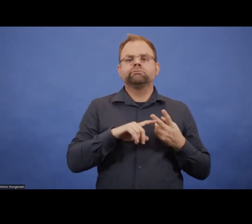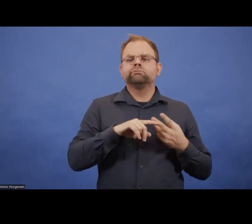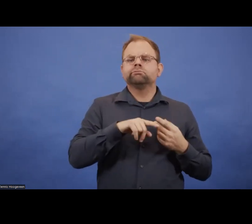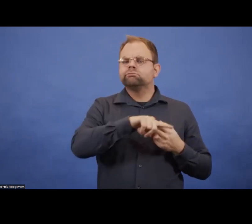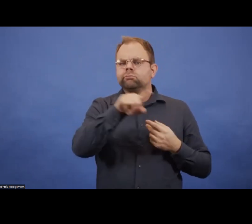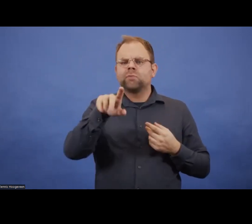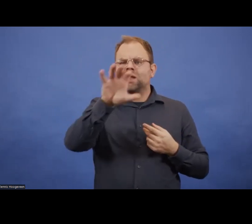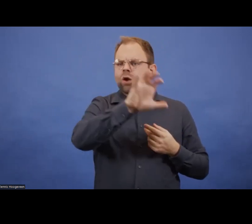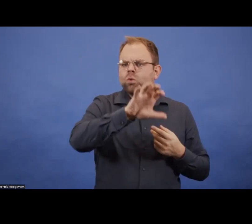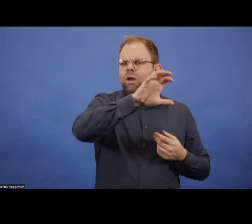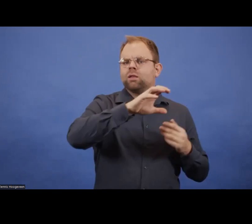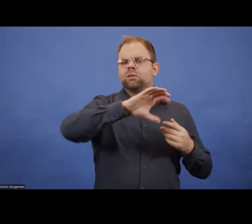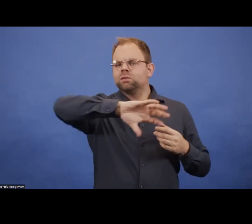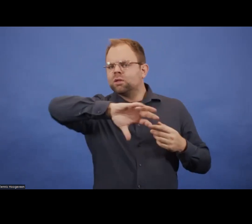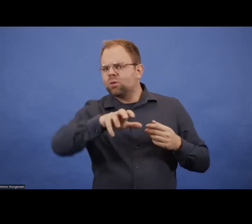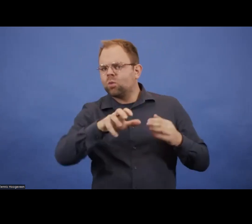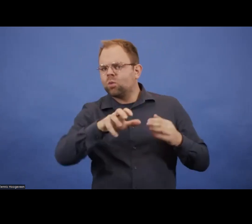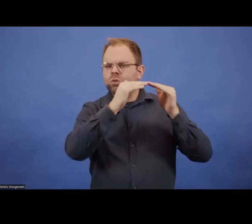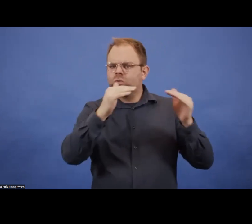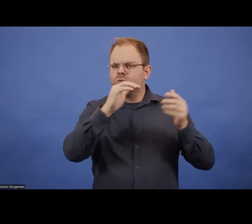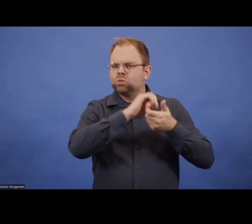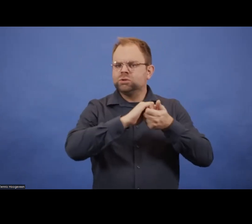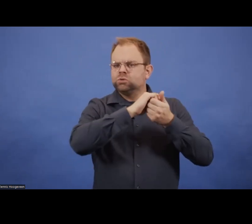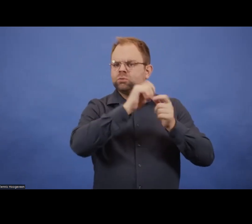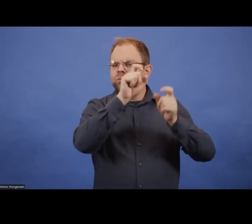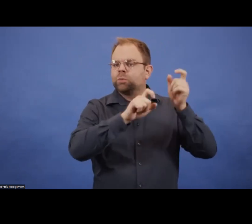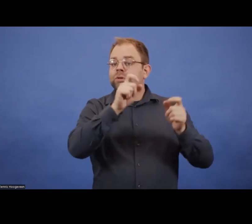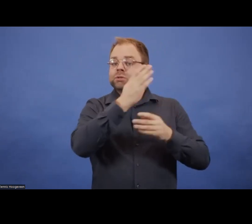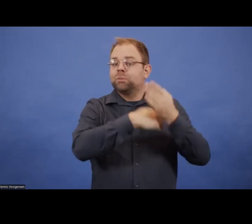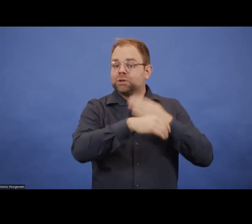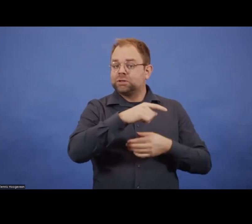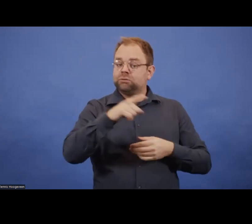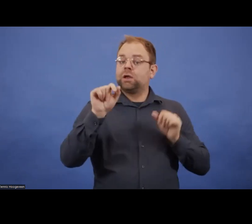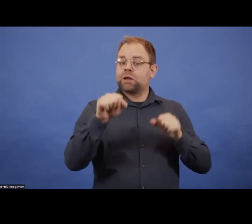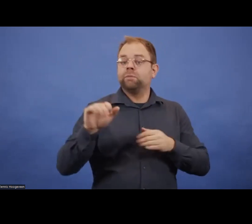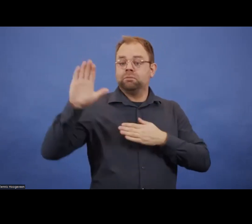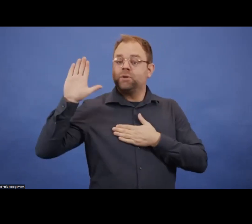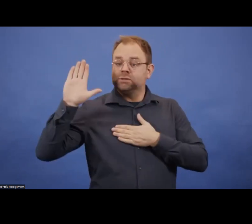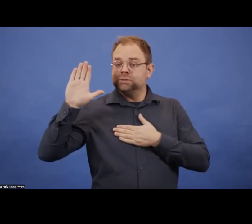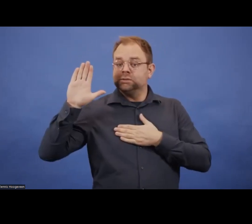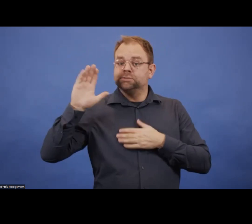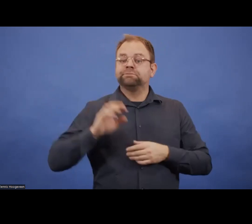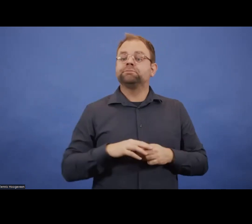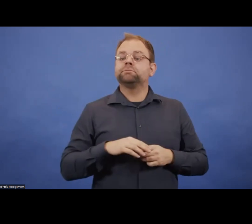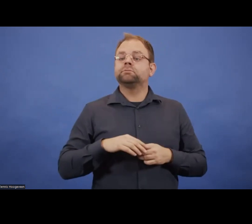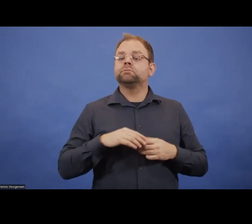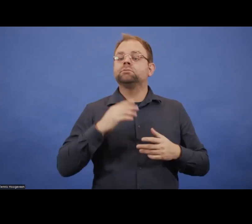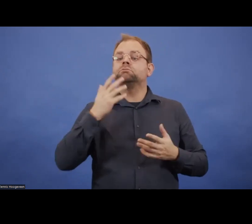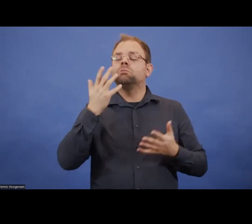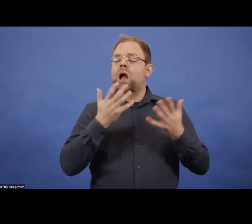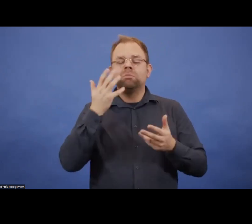para hacer plegados. También podemos hacer plegados conjuntos donde